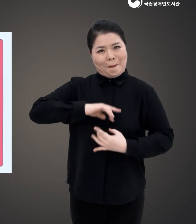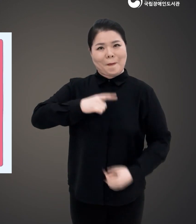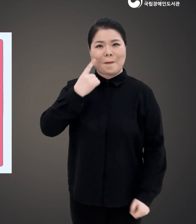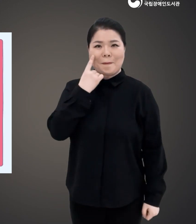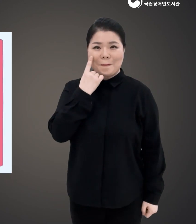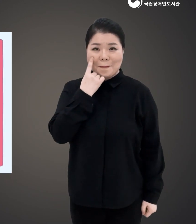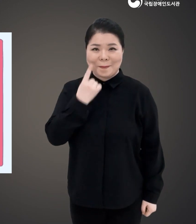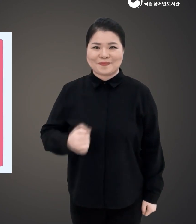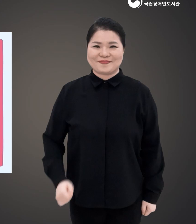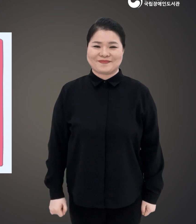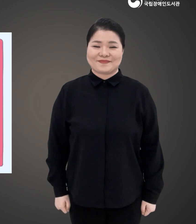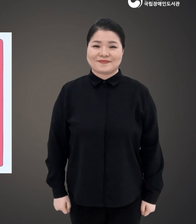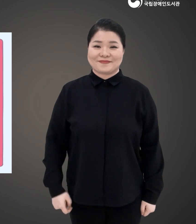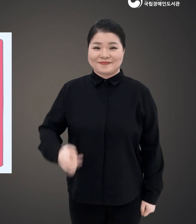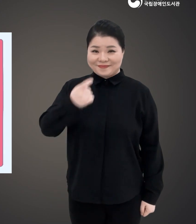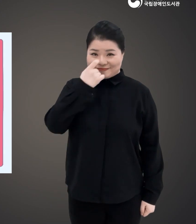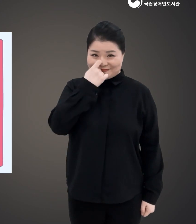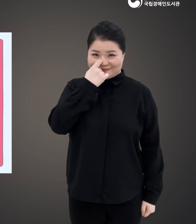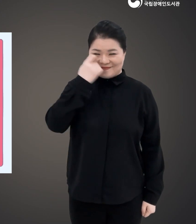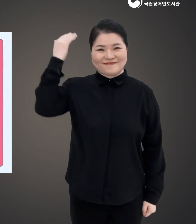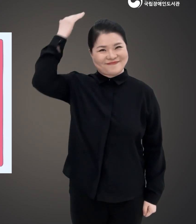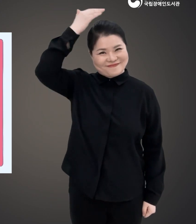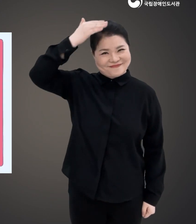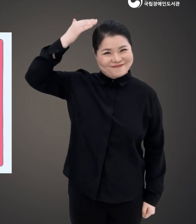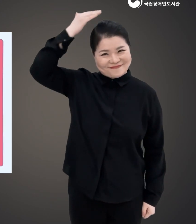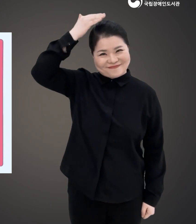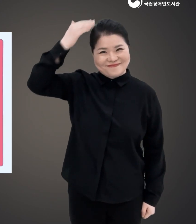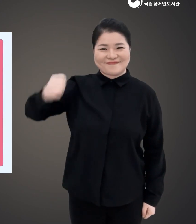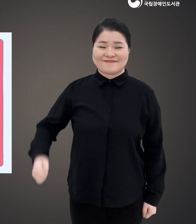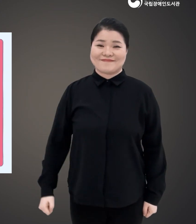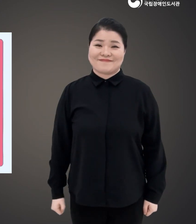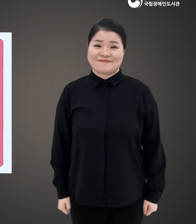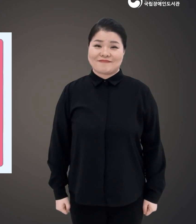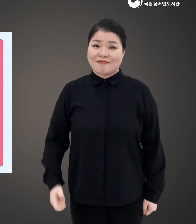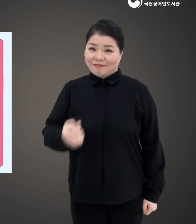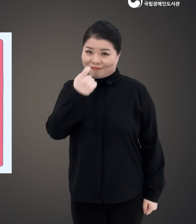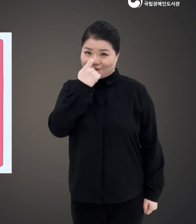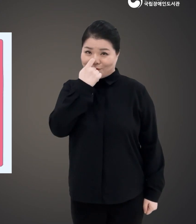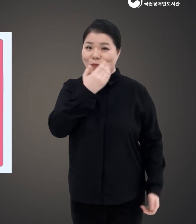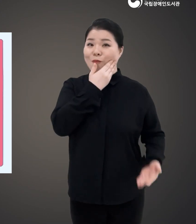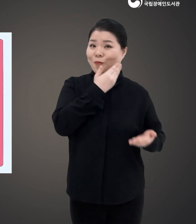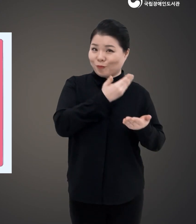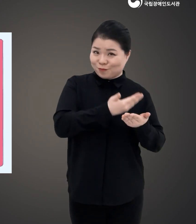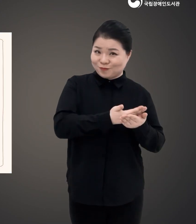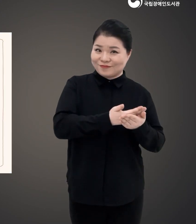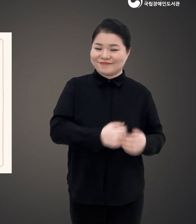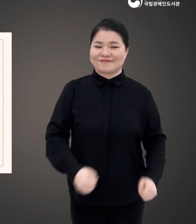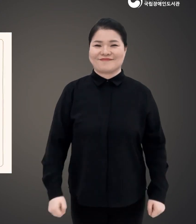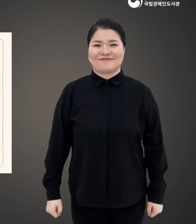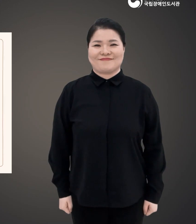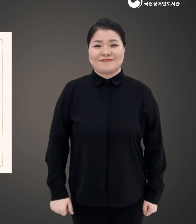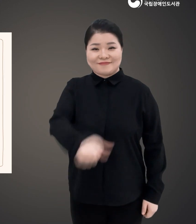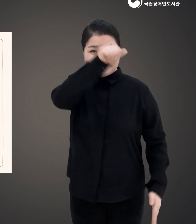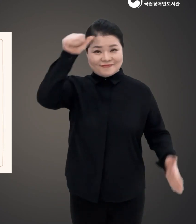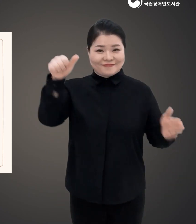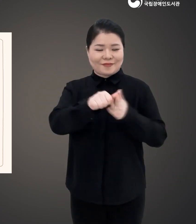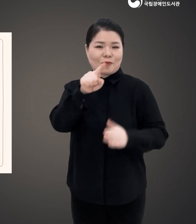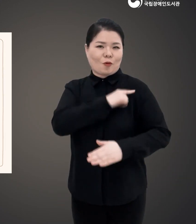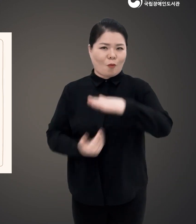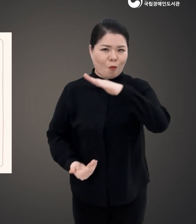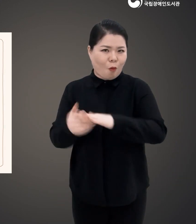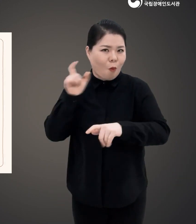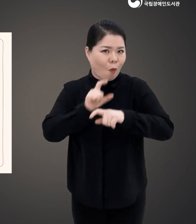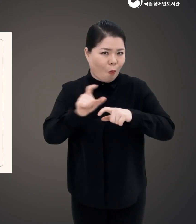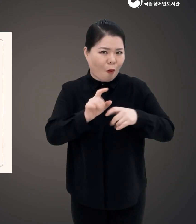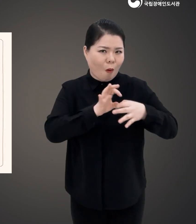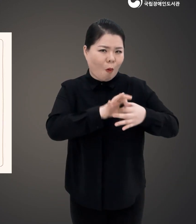속삭이자. 나는 나를 사랑해. 나는 소중해. 인생 최대 고민,